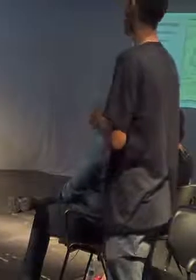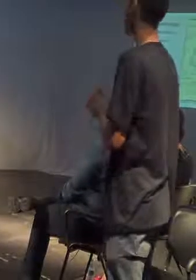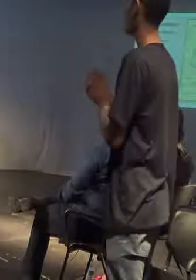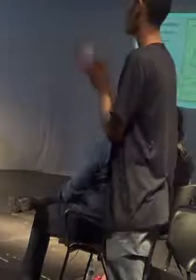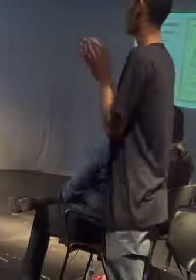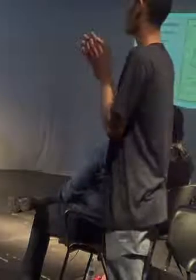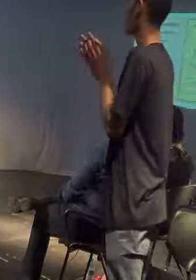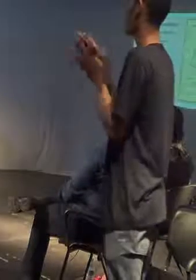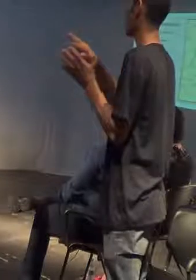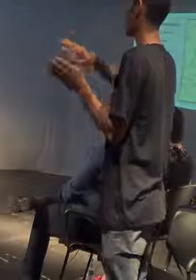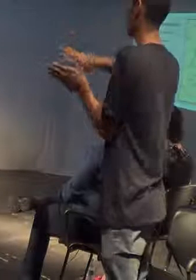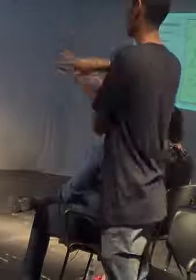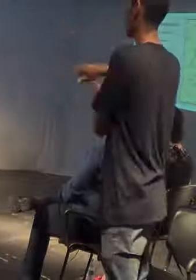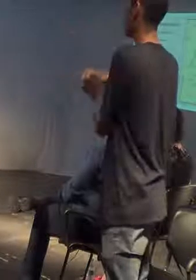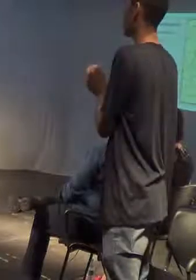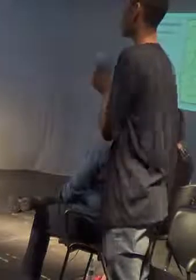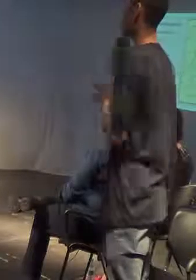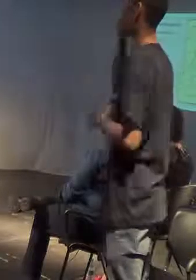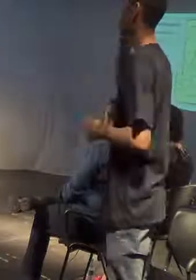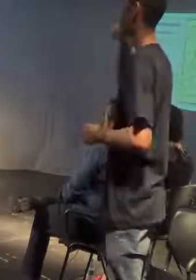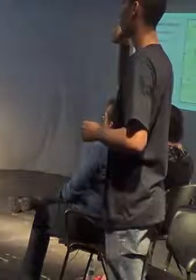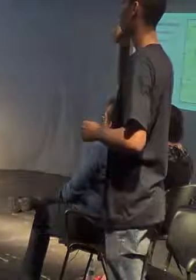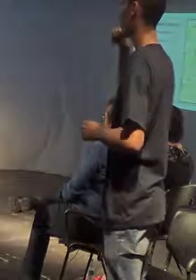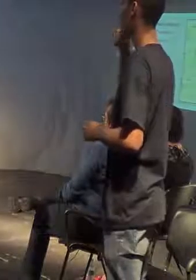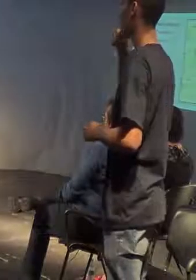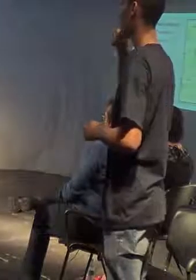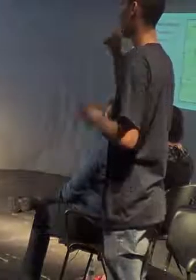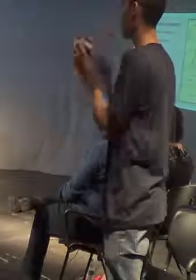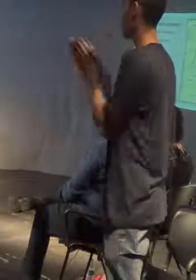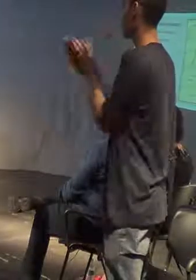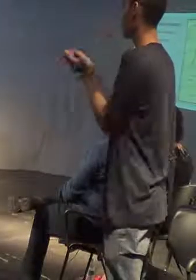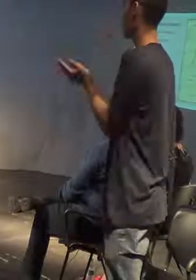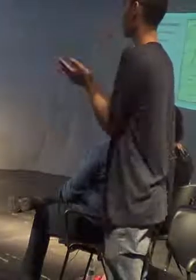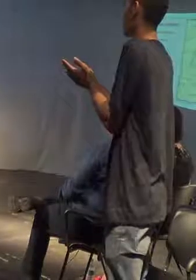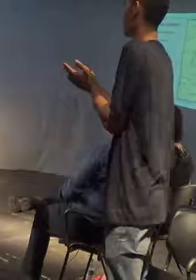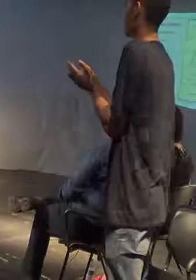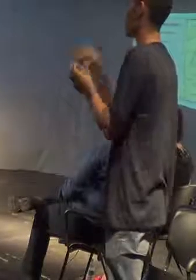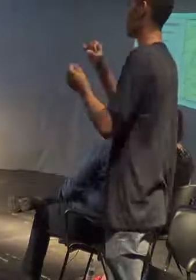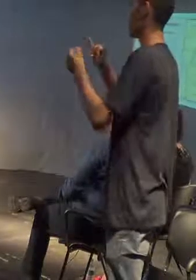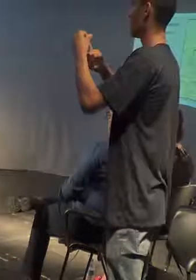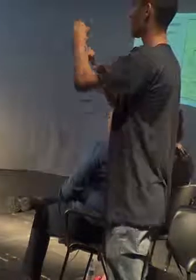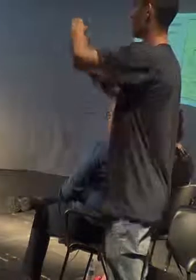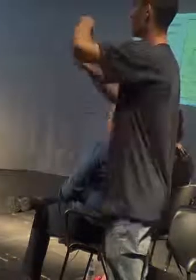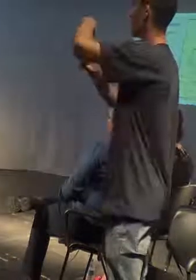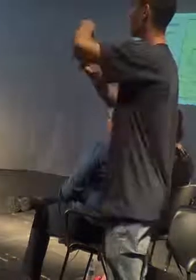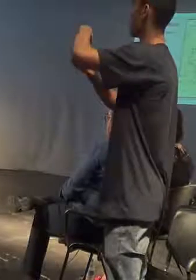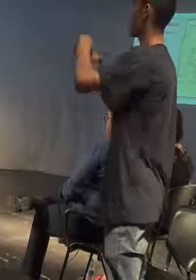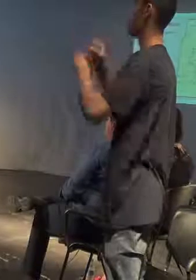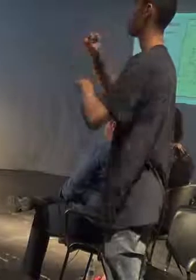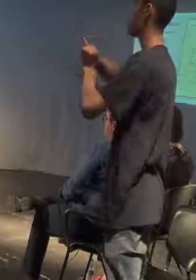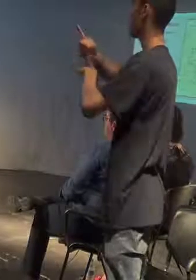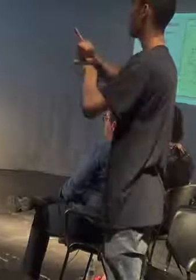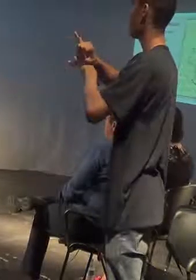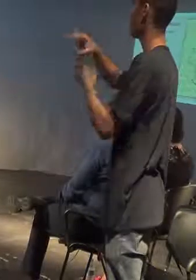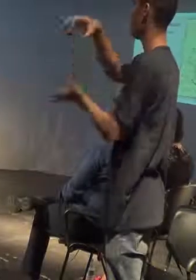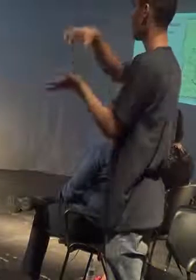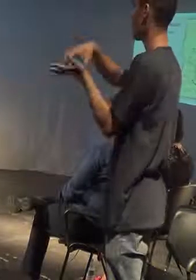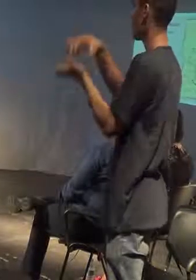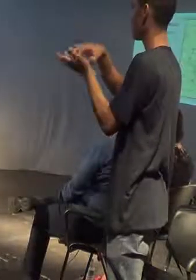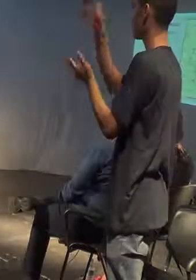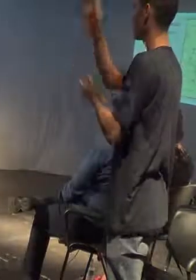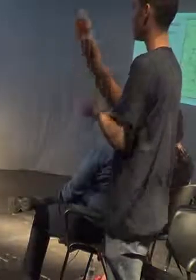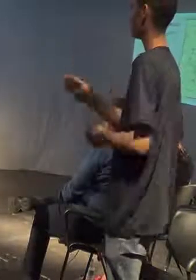maior centro cacaueiro do Brasil. Ele é um livro de 1927 e tem uma fantástica, ele